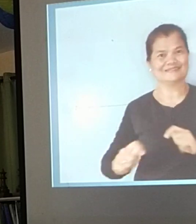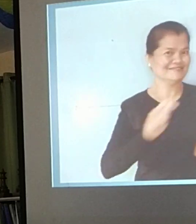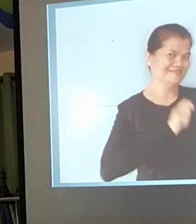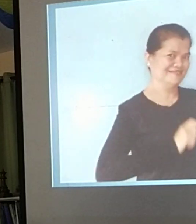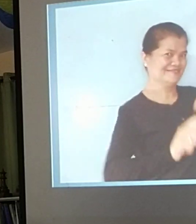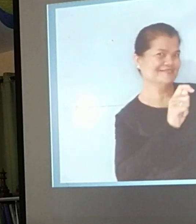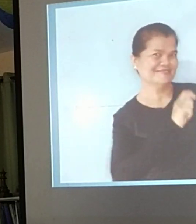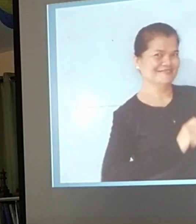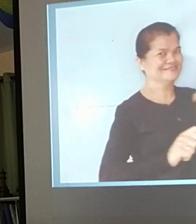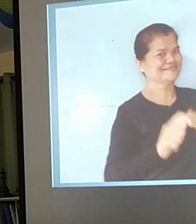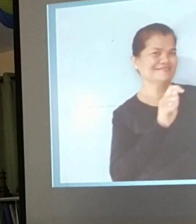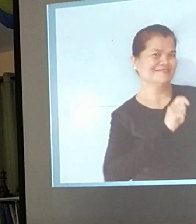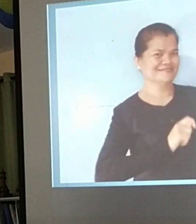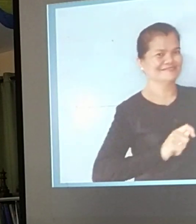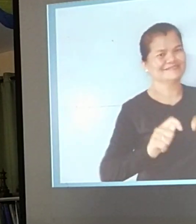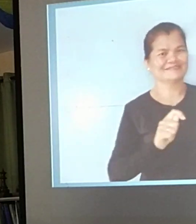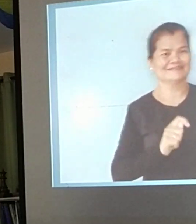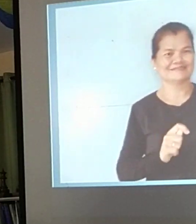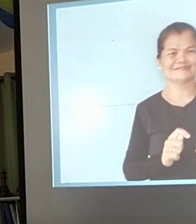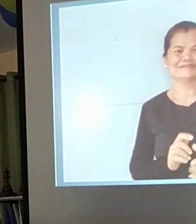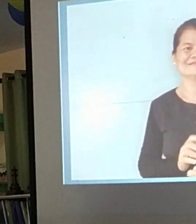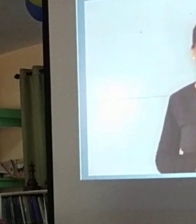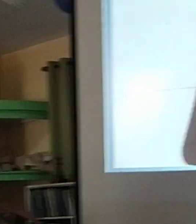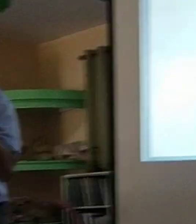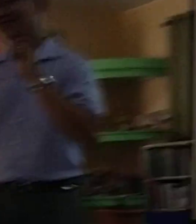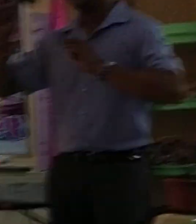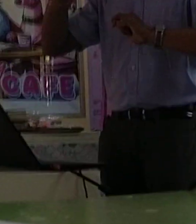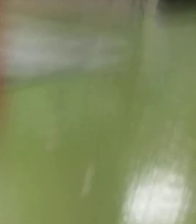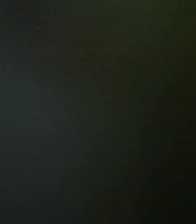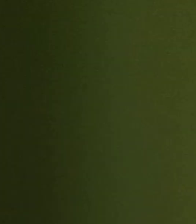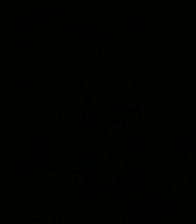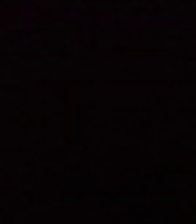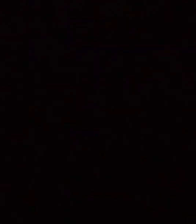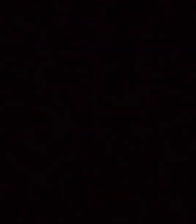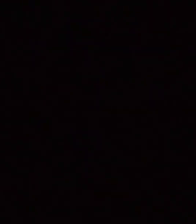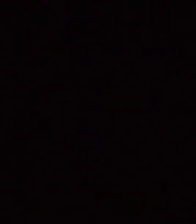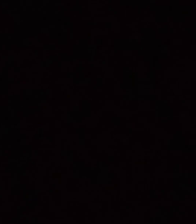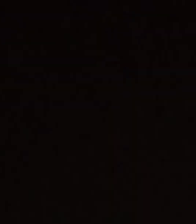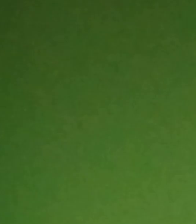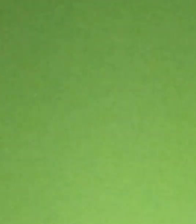Ah, nakapili. Yan ang madaling tandaan.